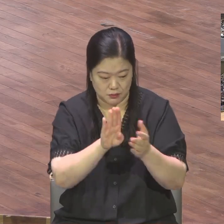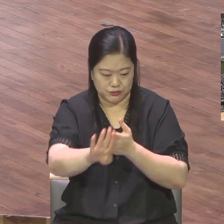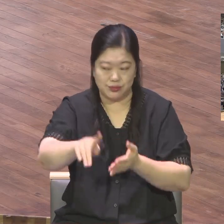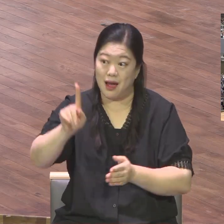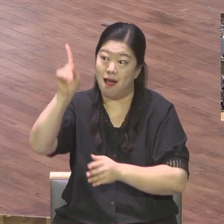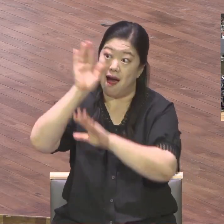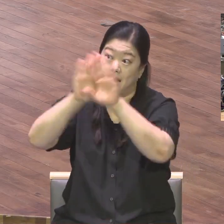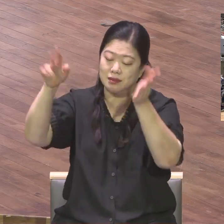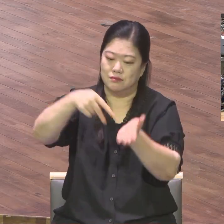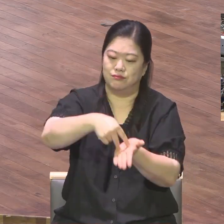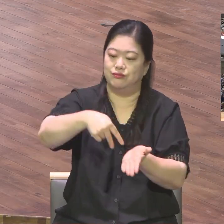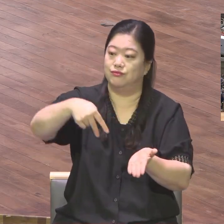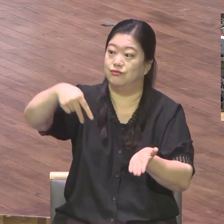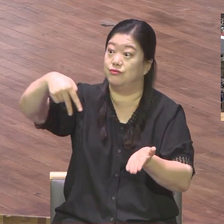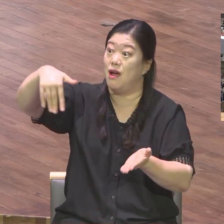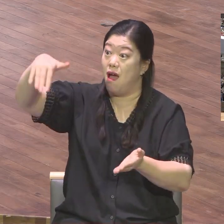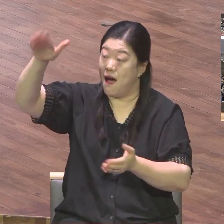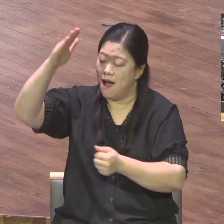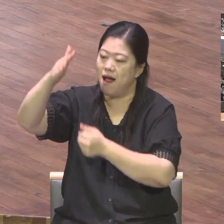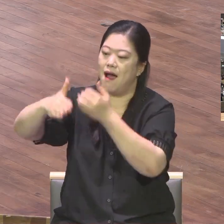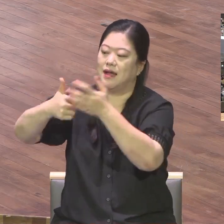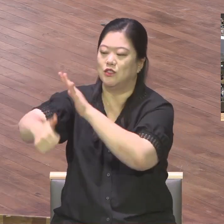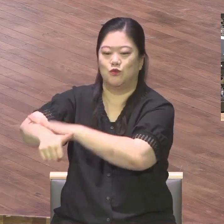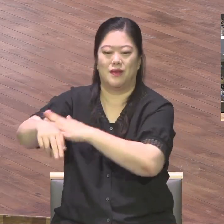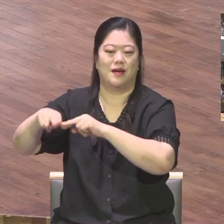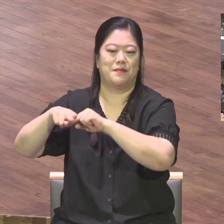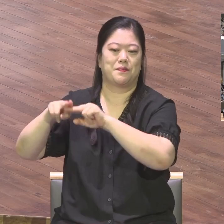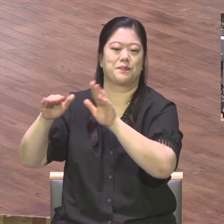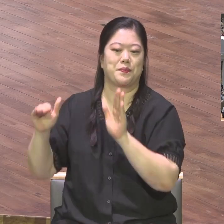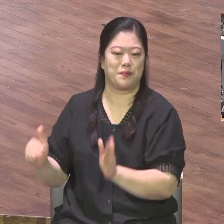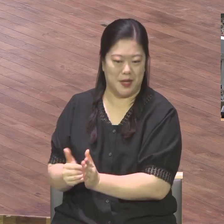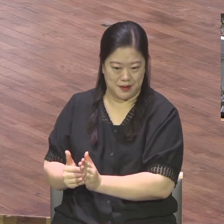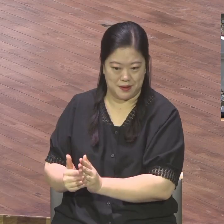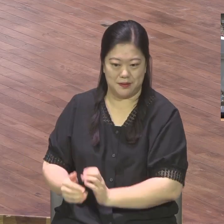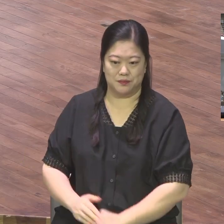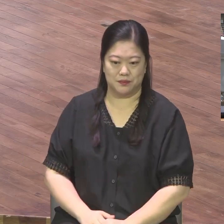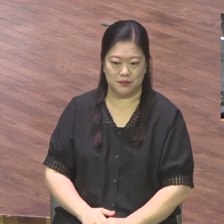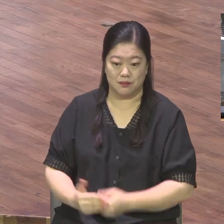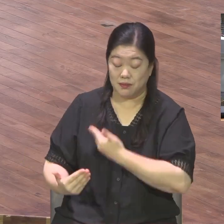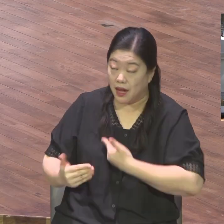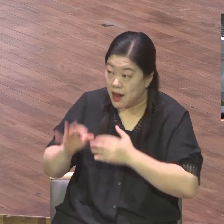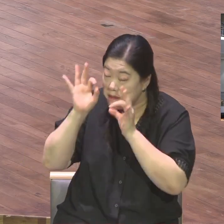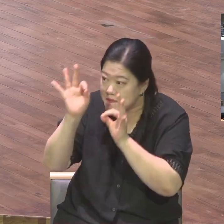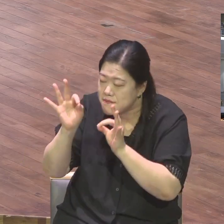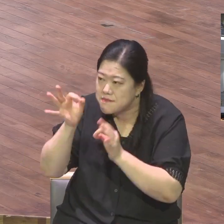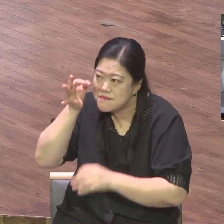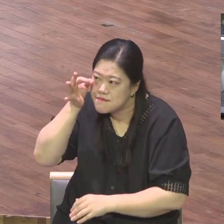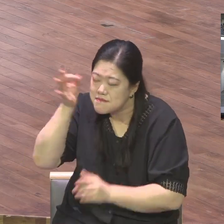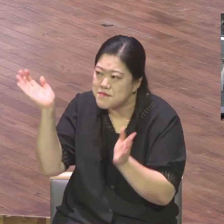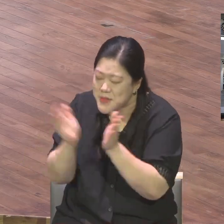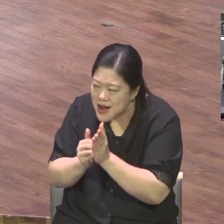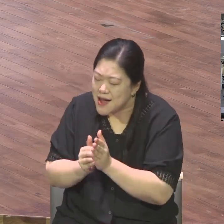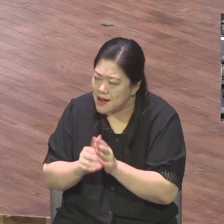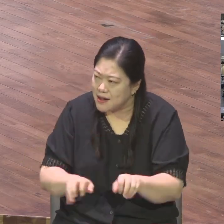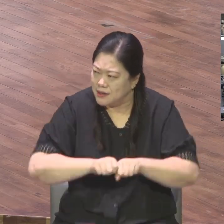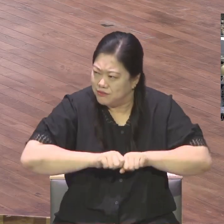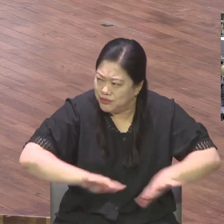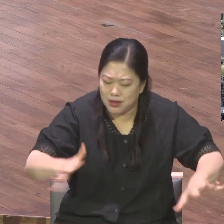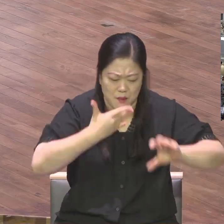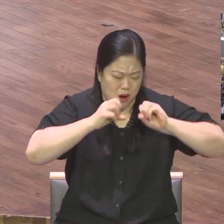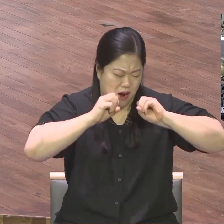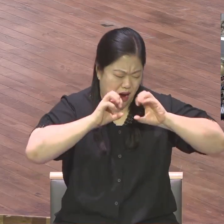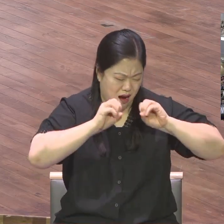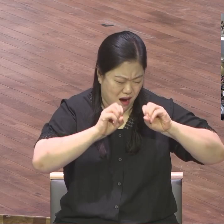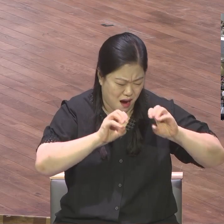올려지사 하나님 우편에 앉아시니라. 제자들이 나아가 두루 전파할 새 주께서 함께 역사하사 그